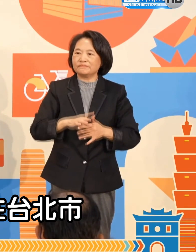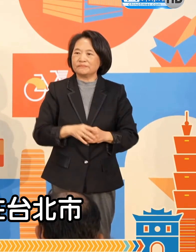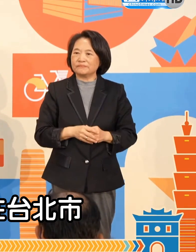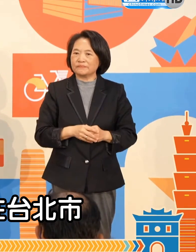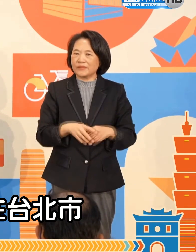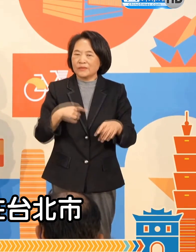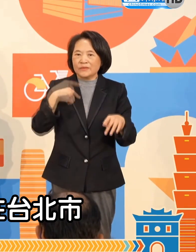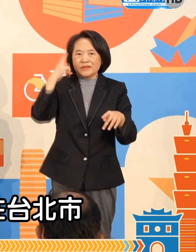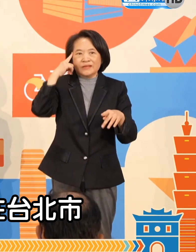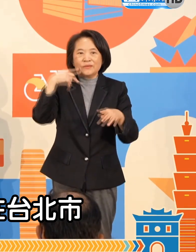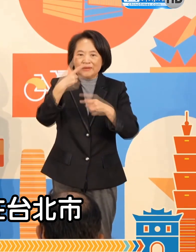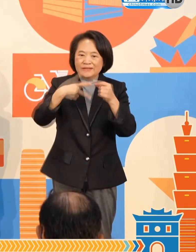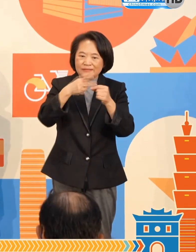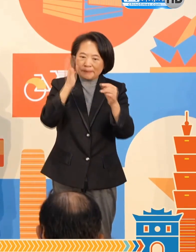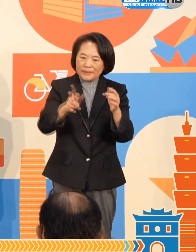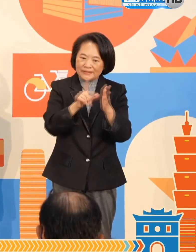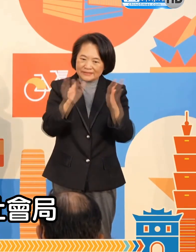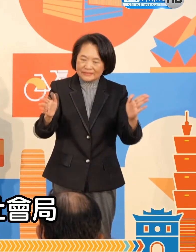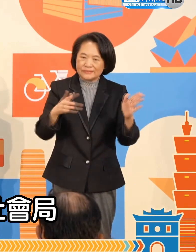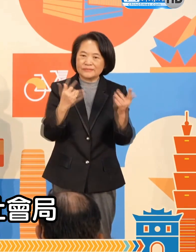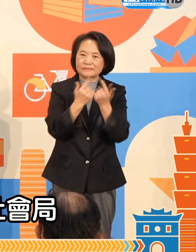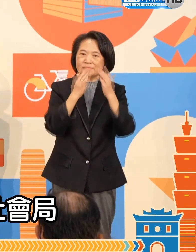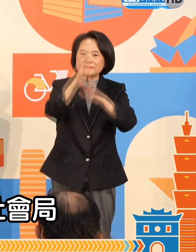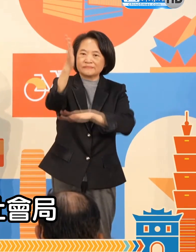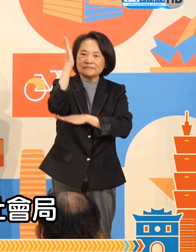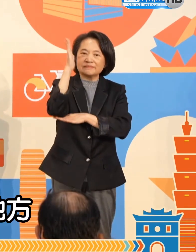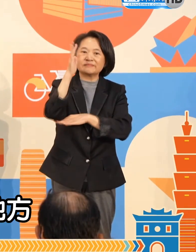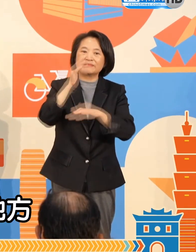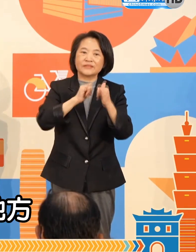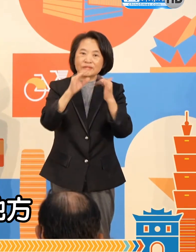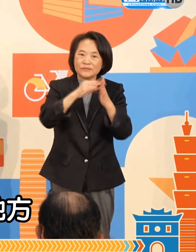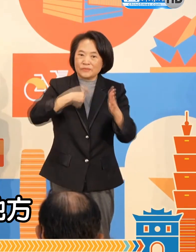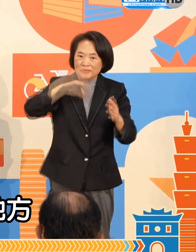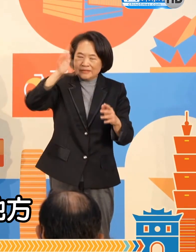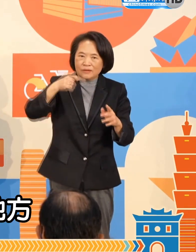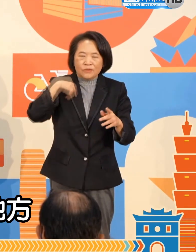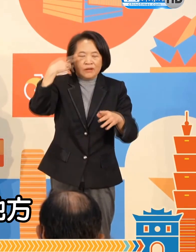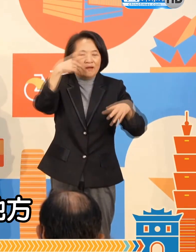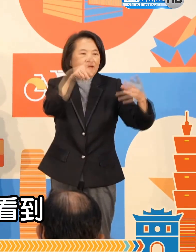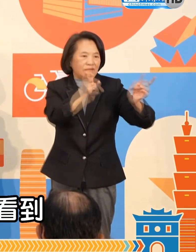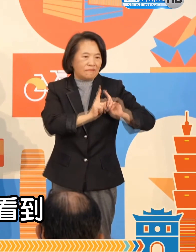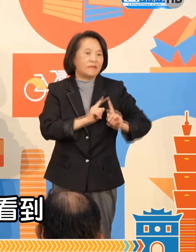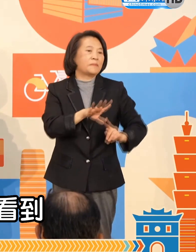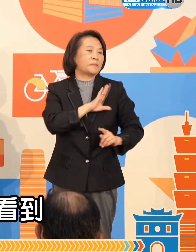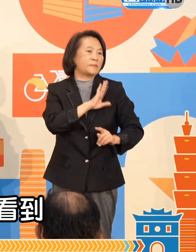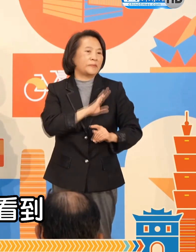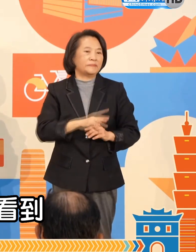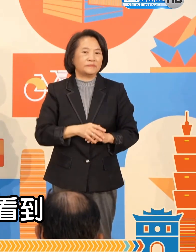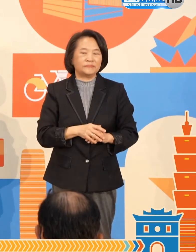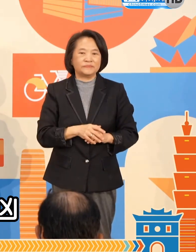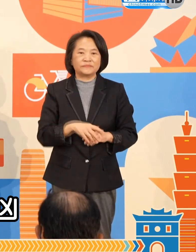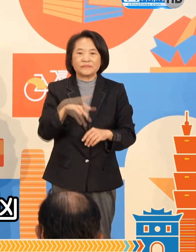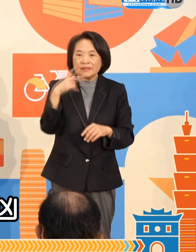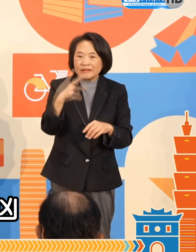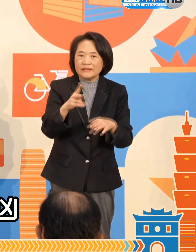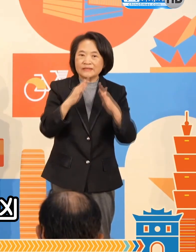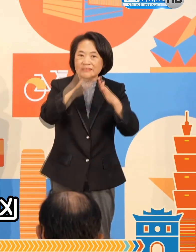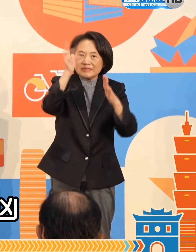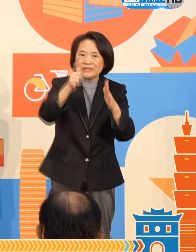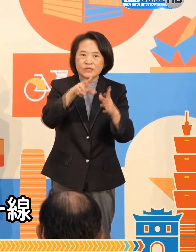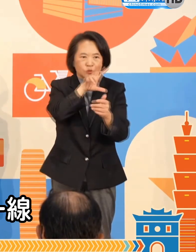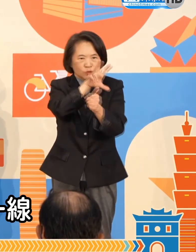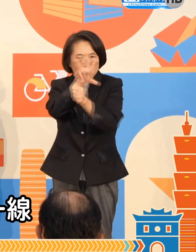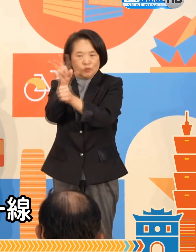我2年半在台北市政府社会局最感动的所在。有谁可以看到市长虽然